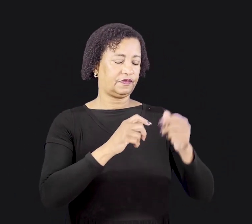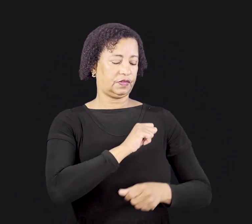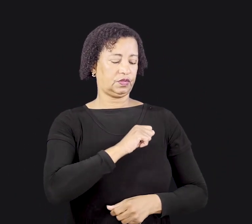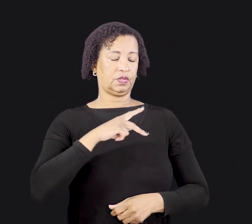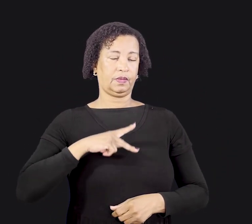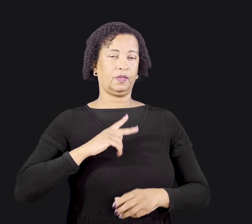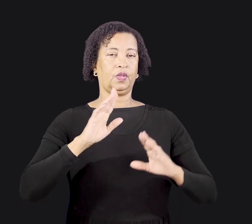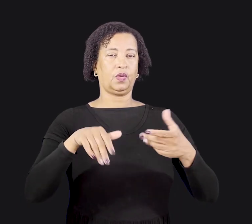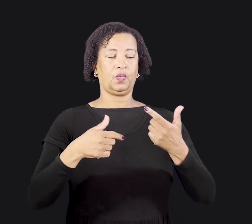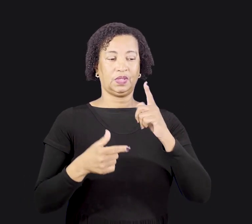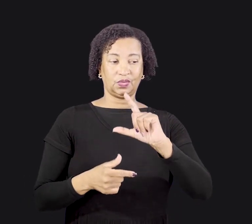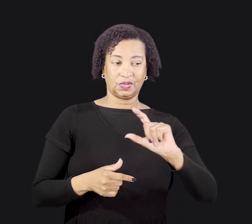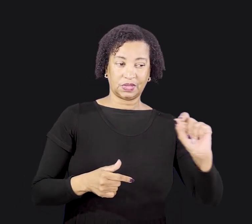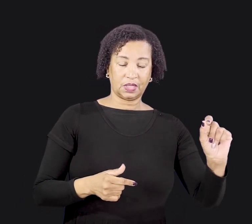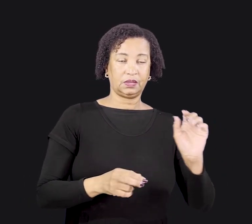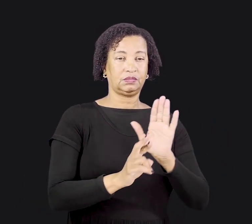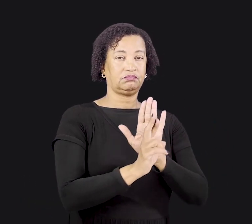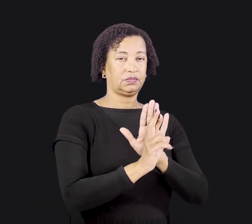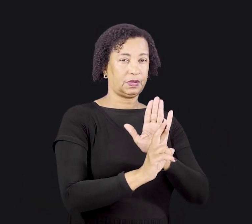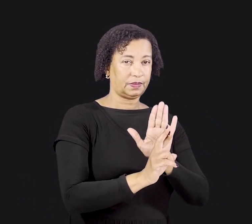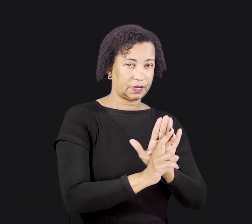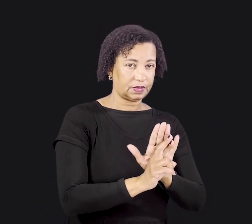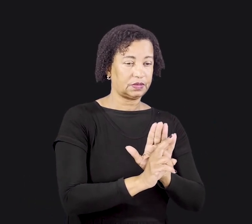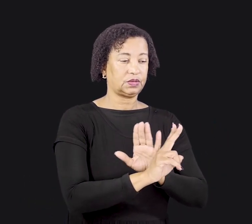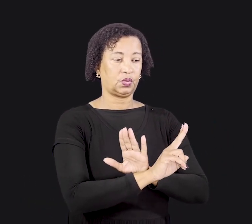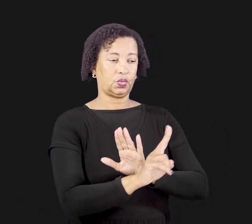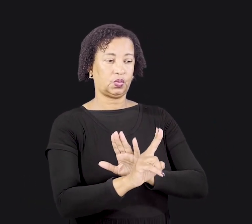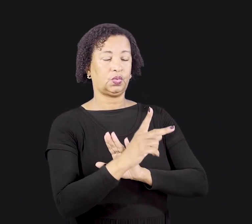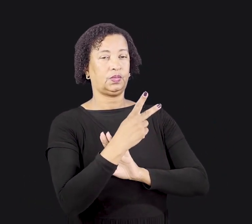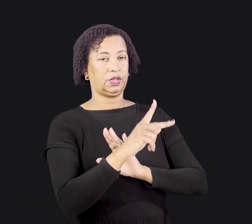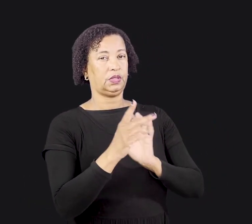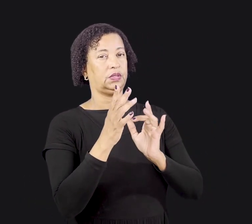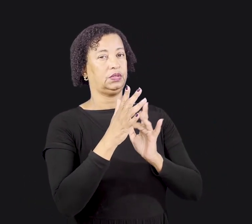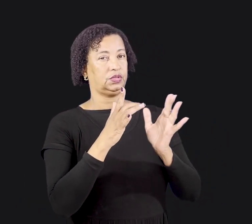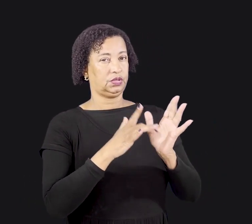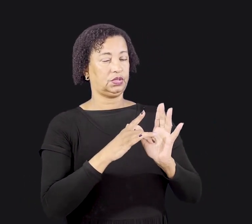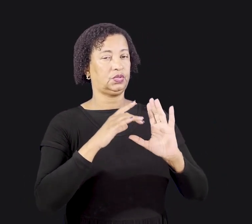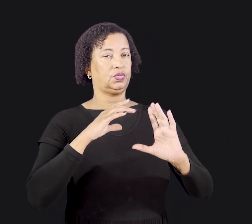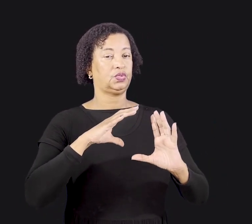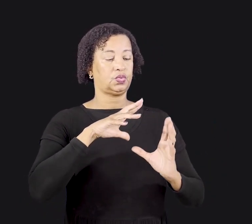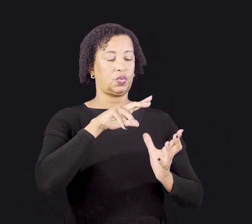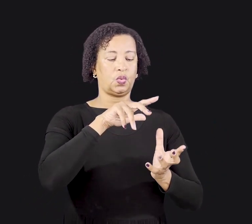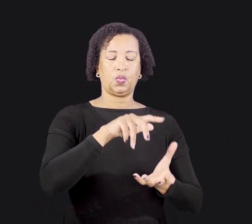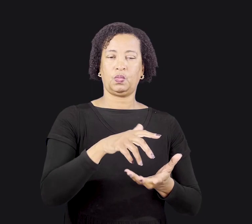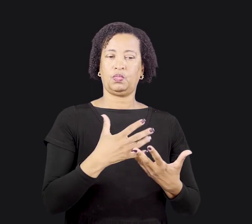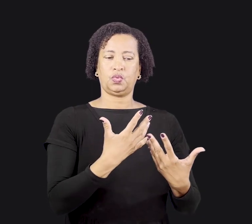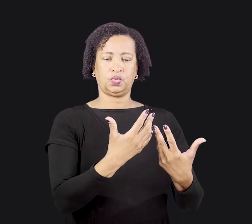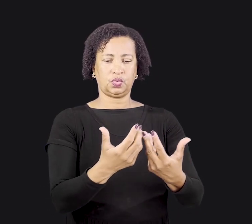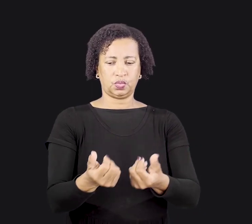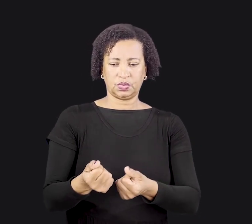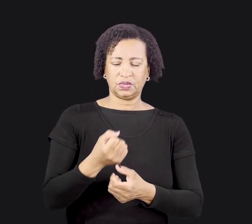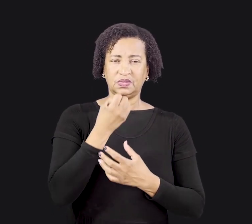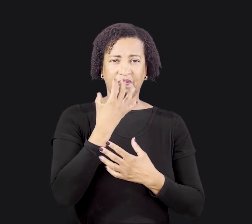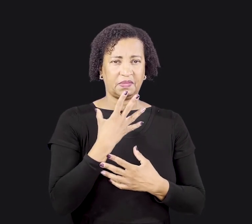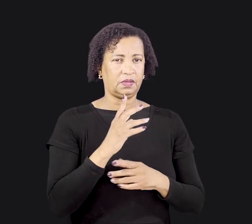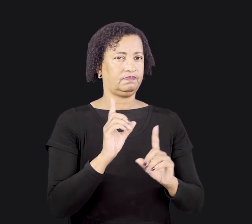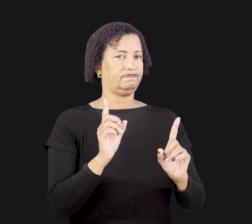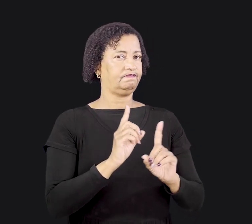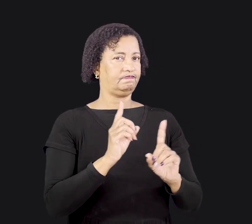eles saíssem representando o seu nome, o mundo não os receberia bem. Jesus